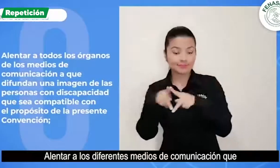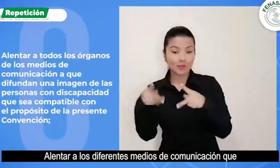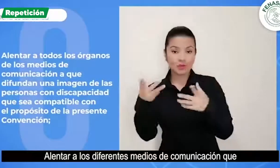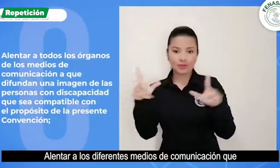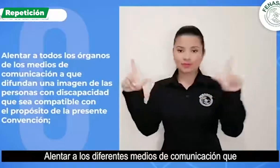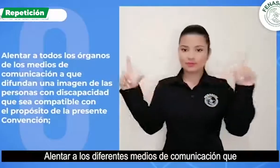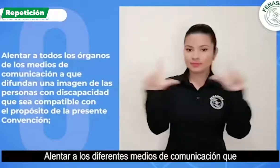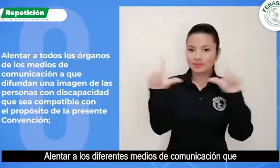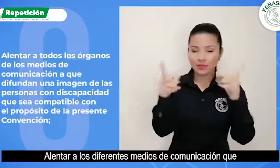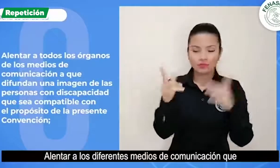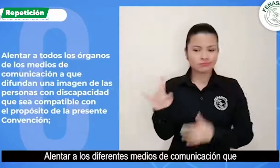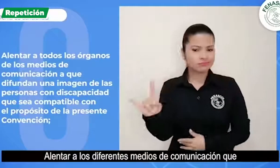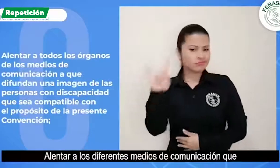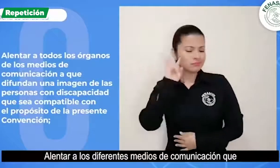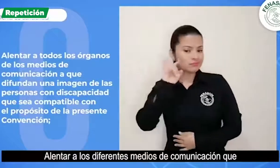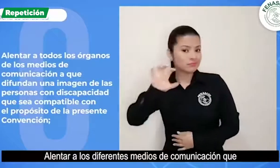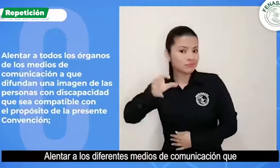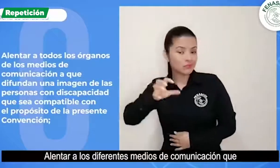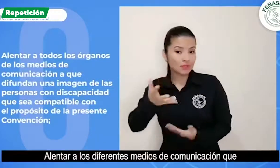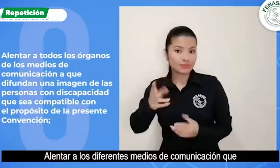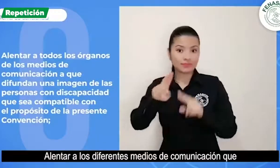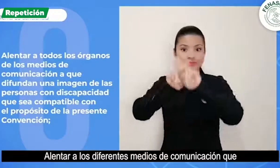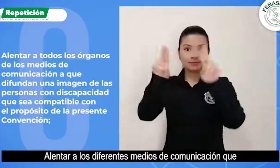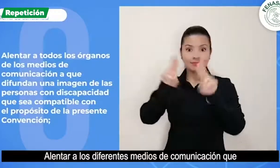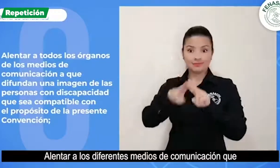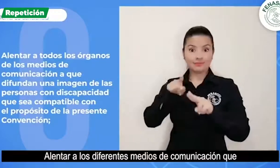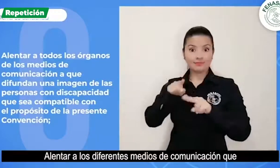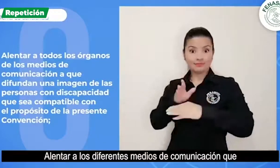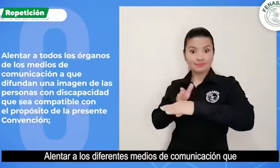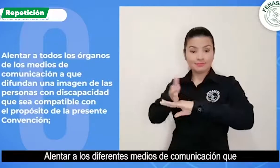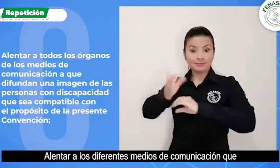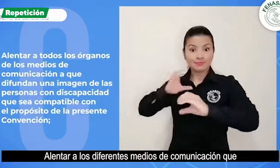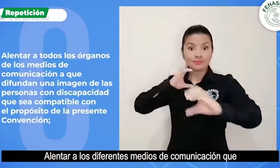Alentar A los diferentes Medios de comunicación